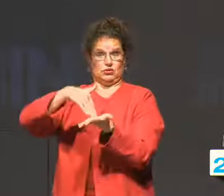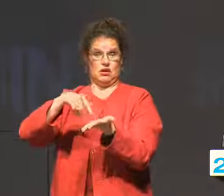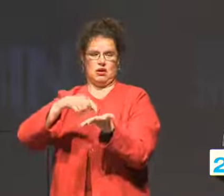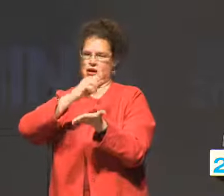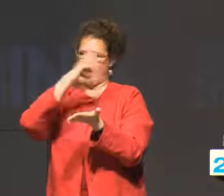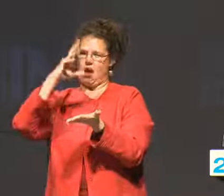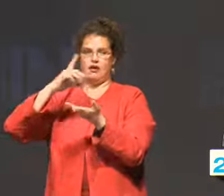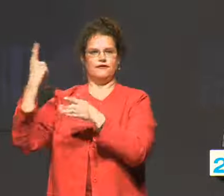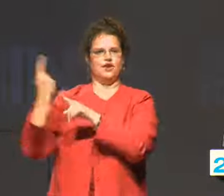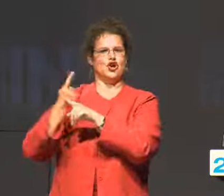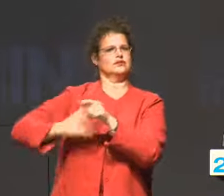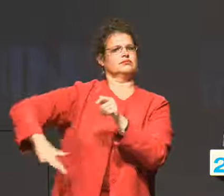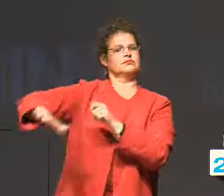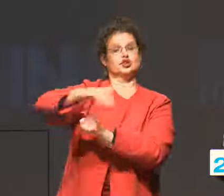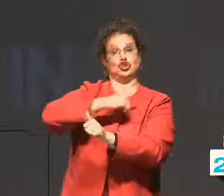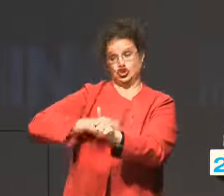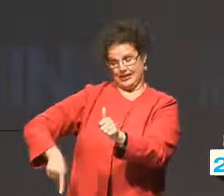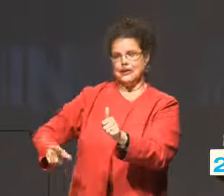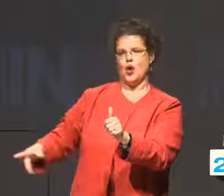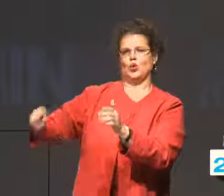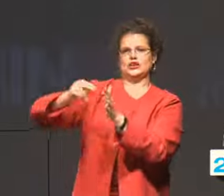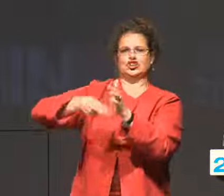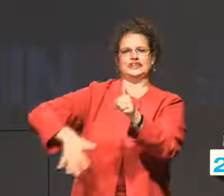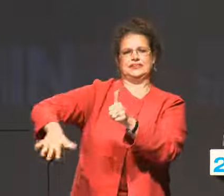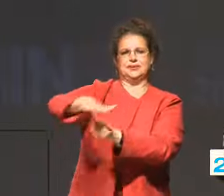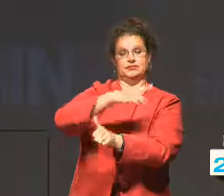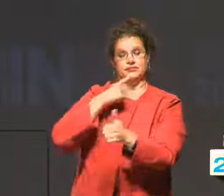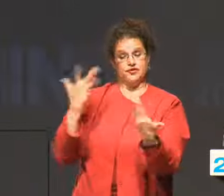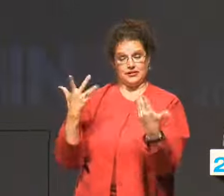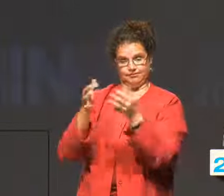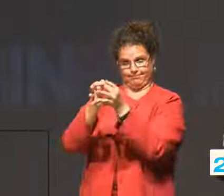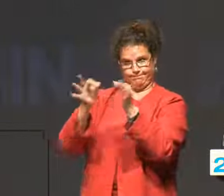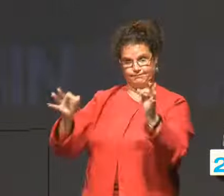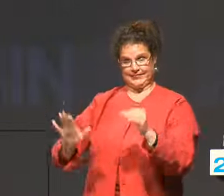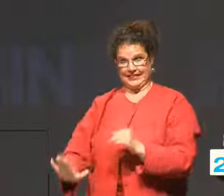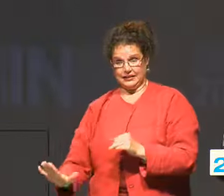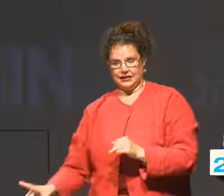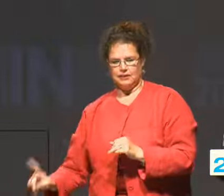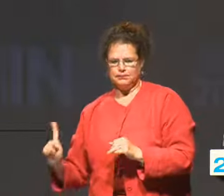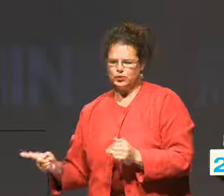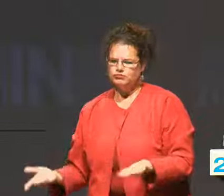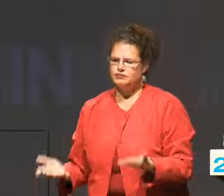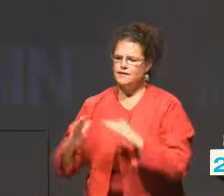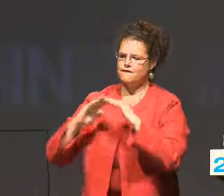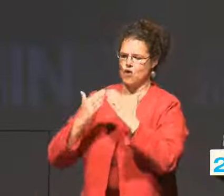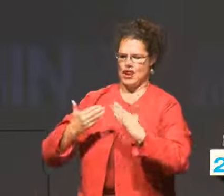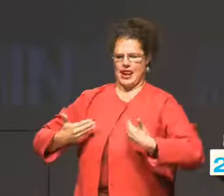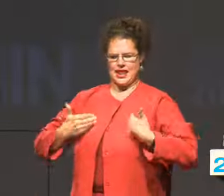UNO-Konvention, die Erklärung für Kinder 1989, wurde die